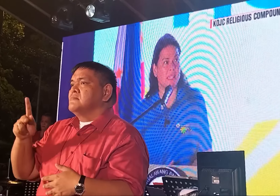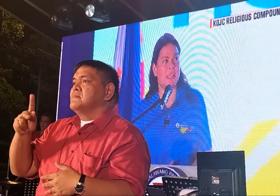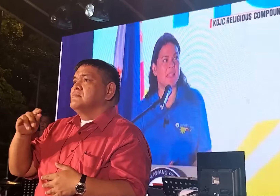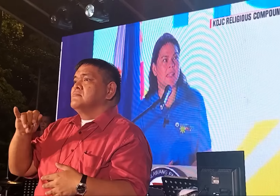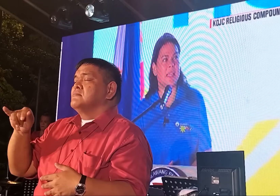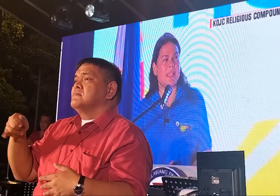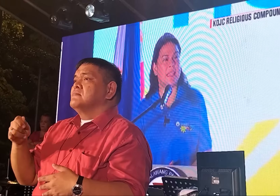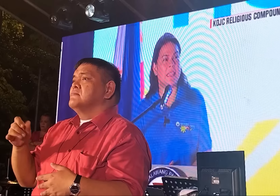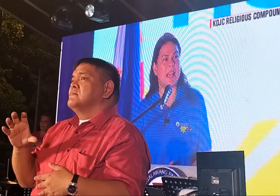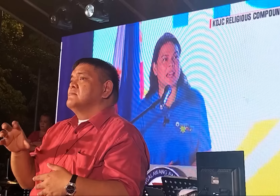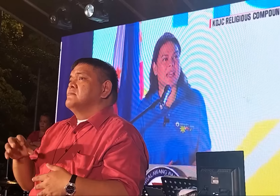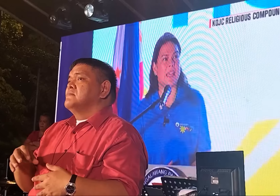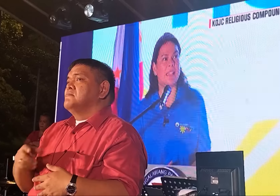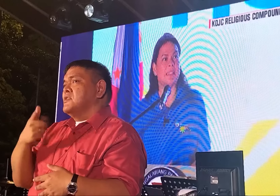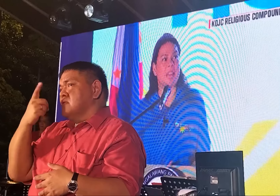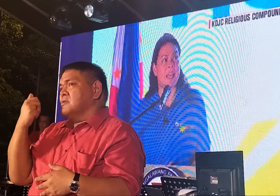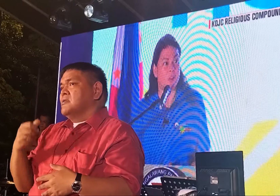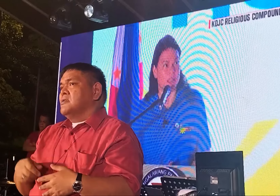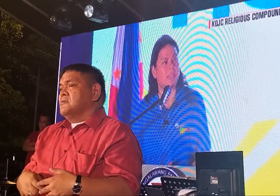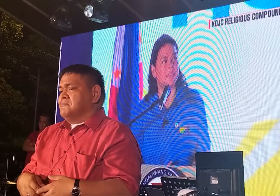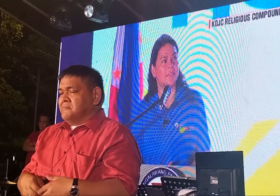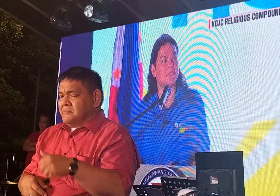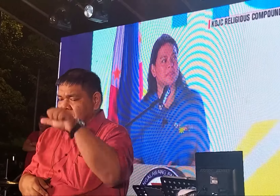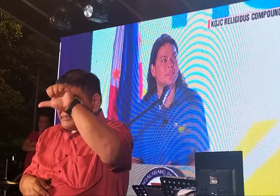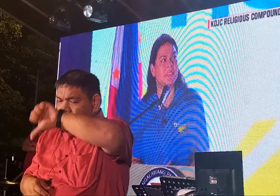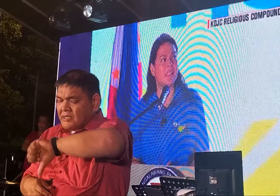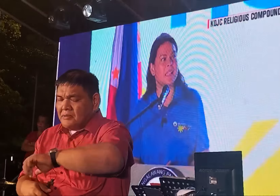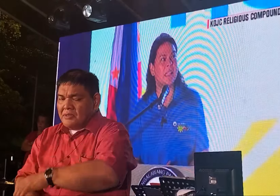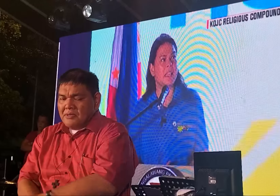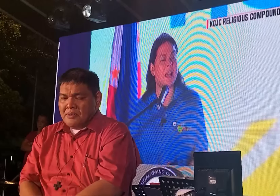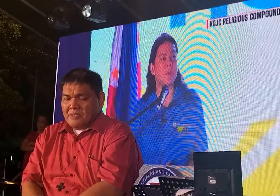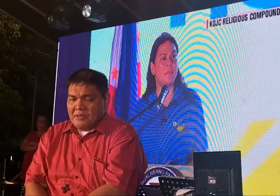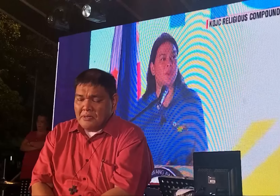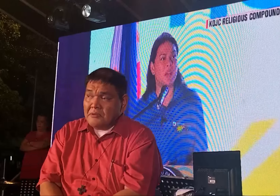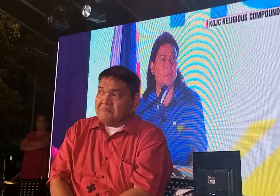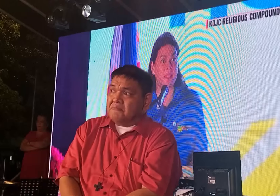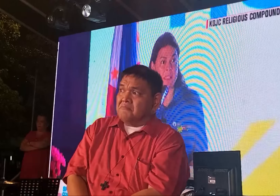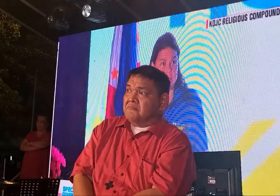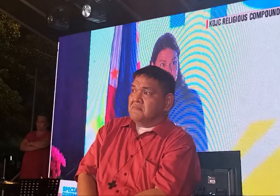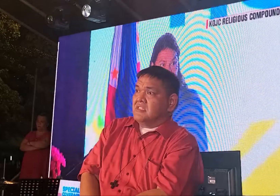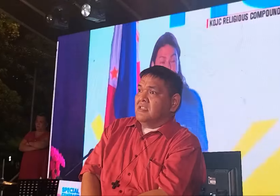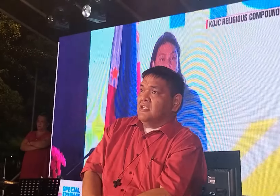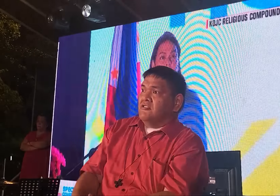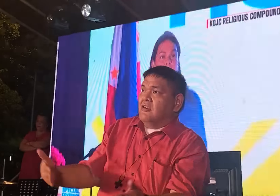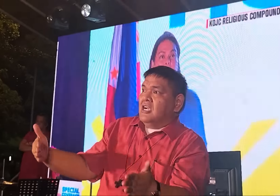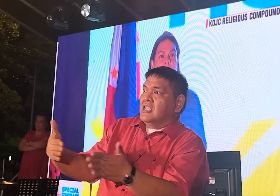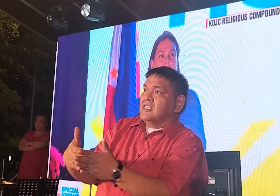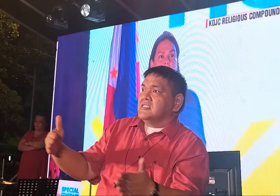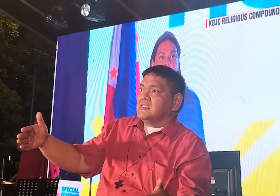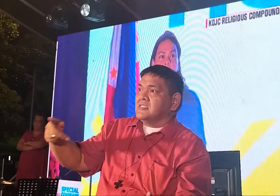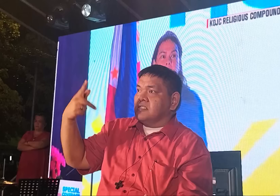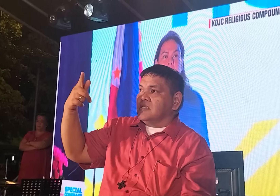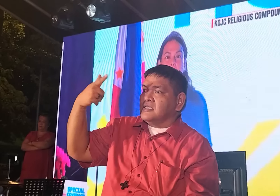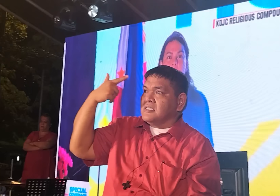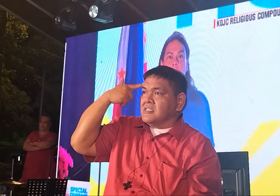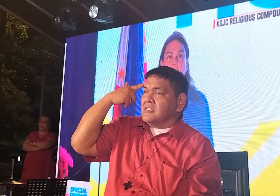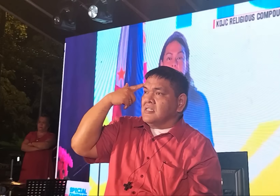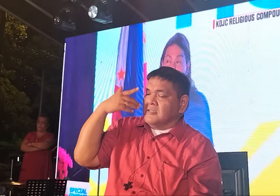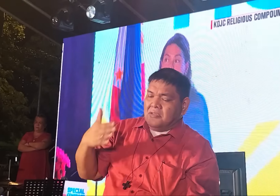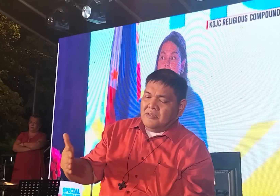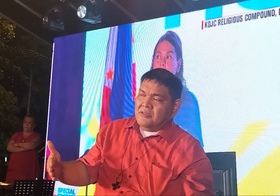KOJC dahil talo ka dyan. Kalaban mo administrasyon, kalaban